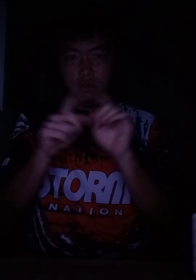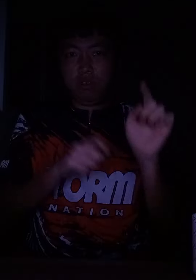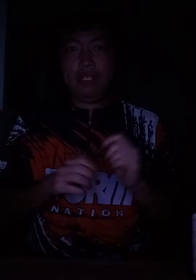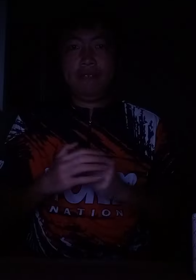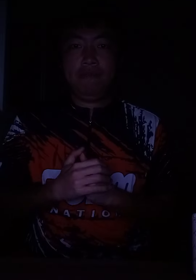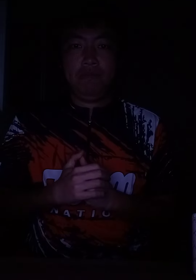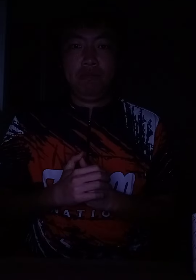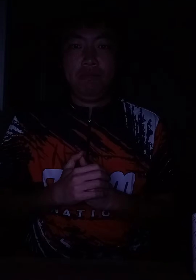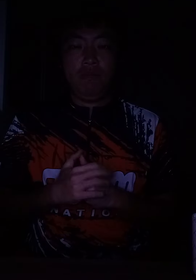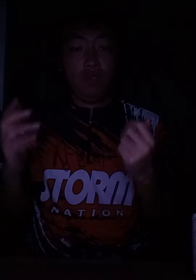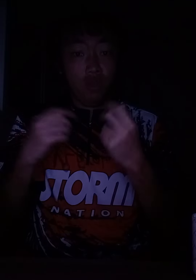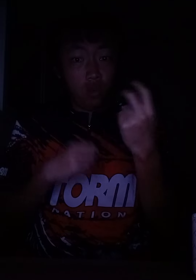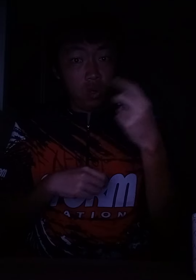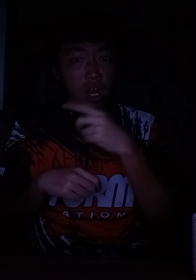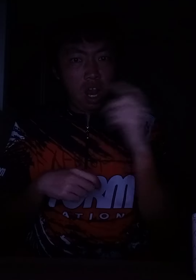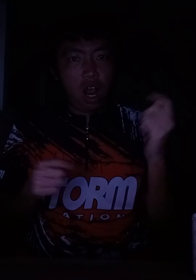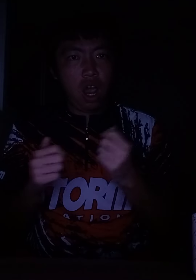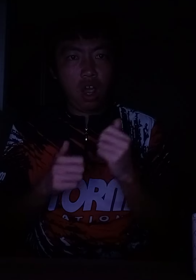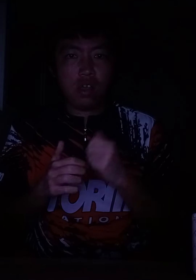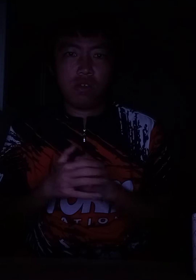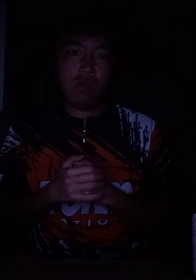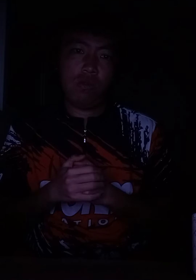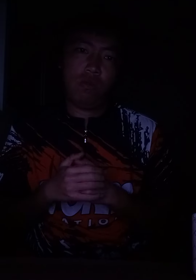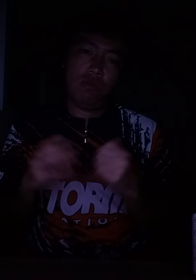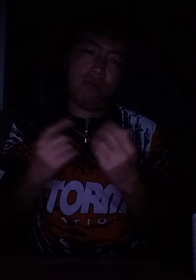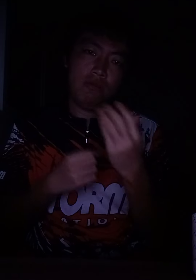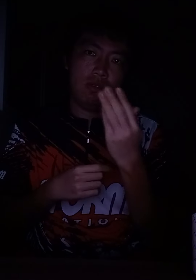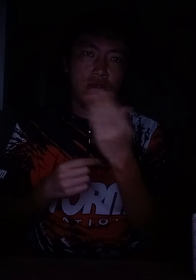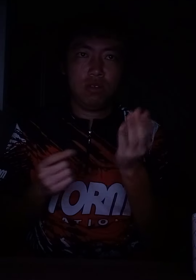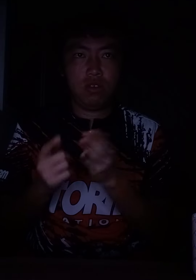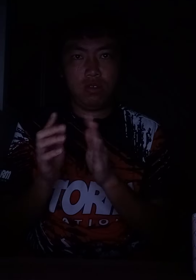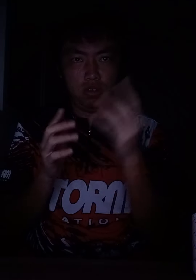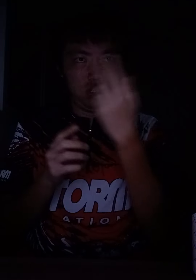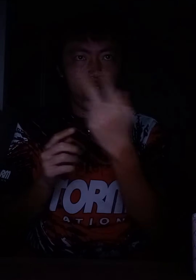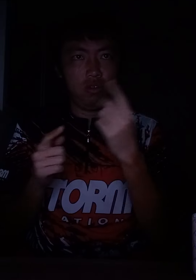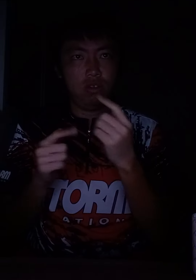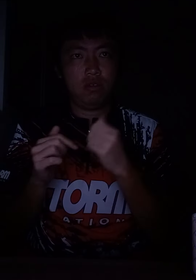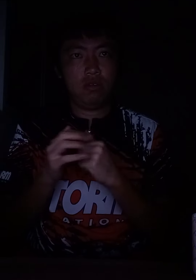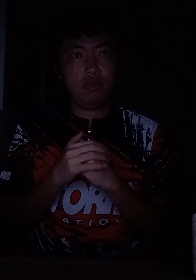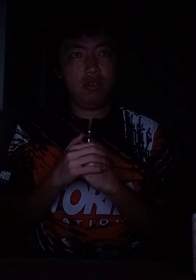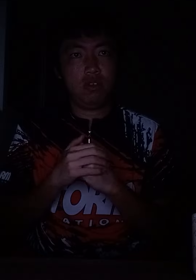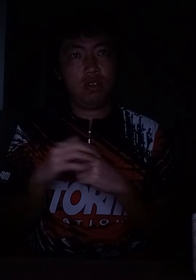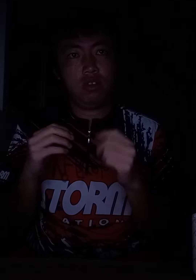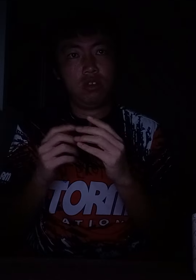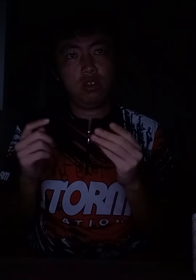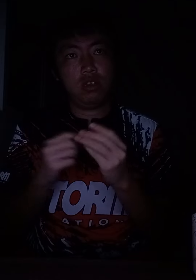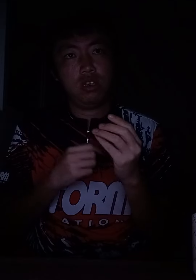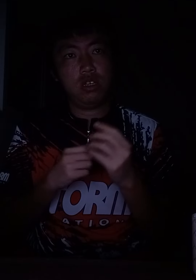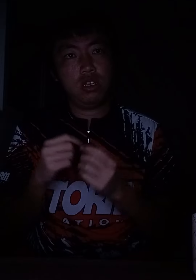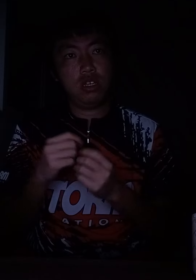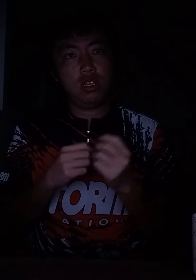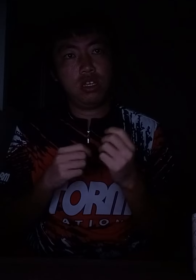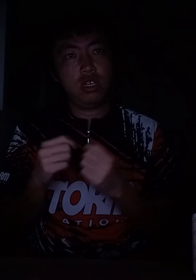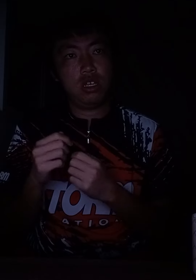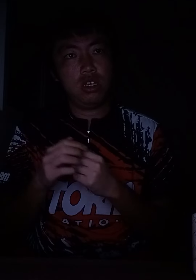가능합니다. 철도경찰대가 이 영상을 확보하고 본격적인 수사에 착수했습니다. 공선을 확인해 신원을 확보한 뒤 본격적으로